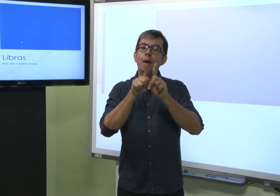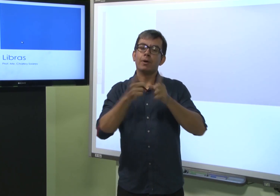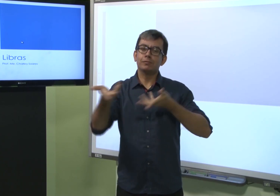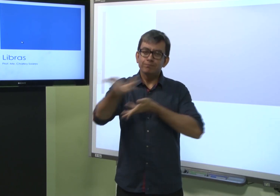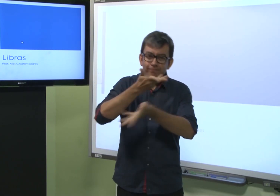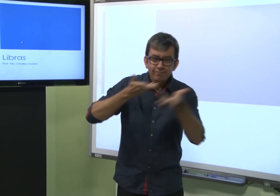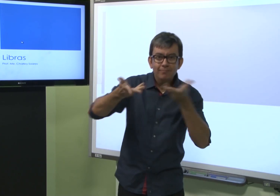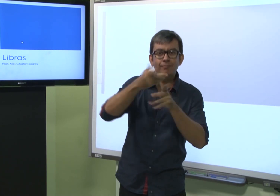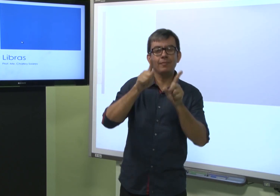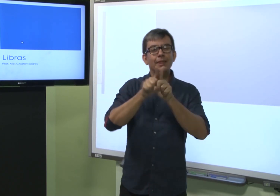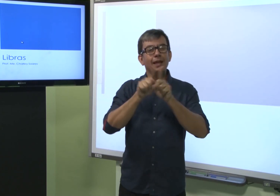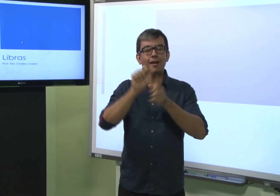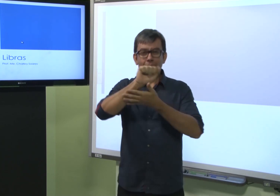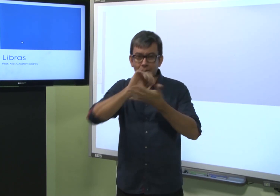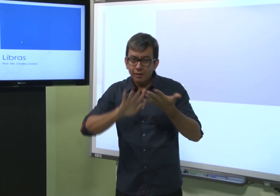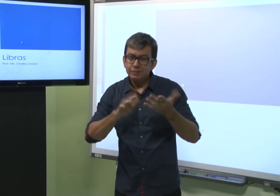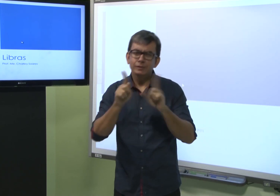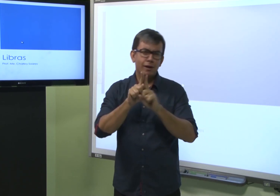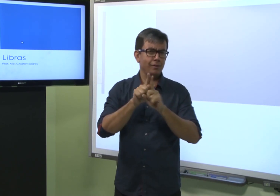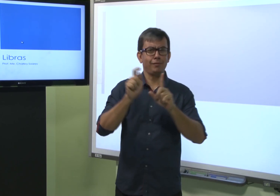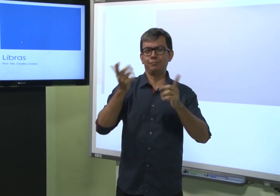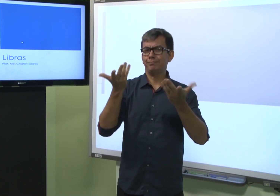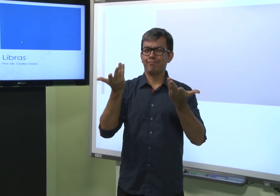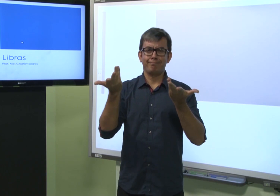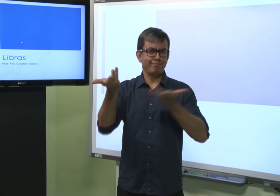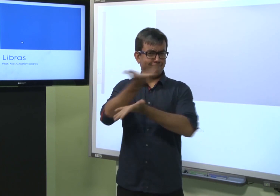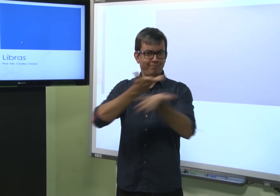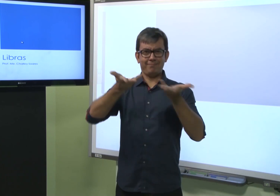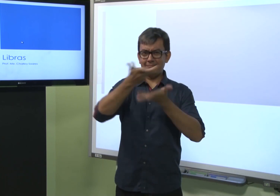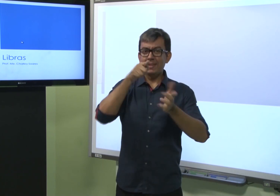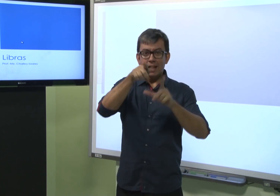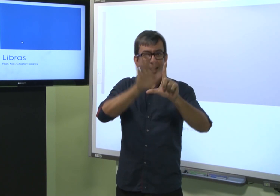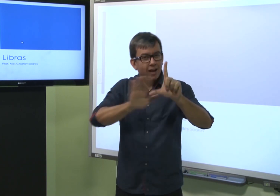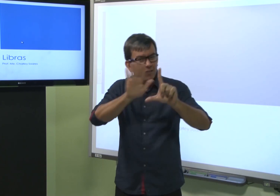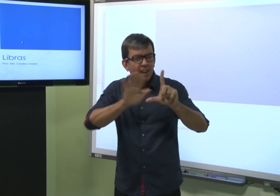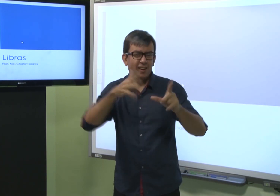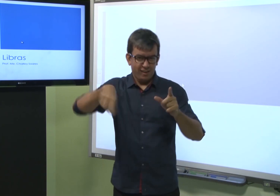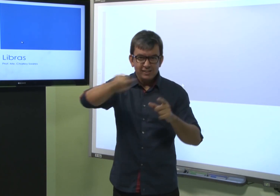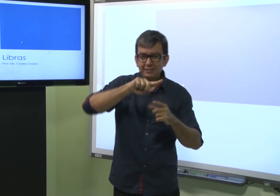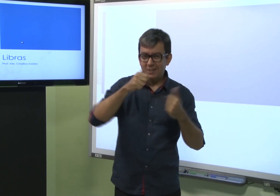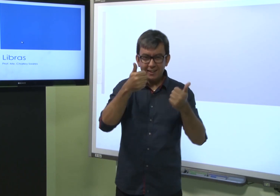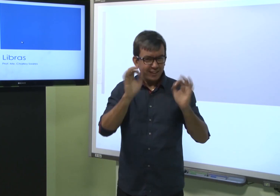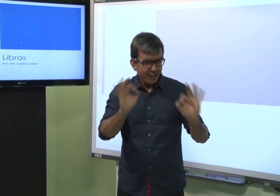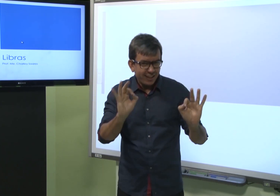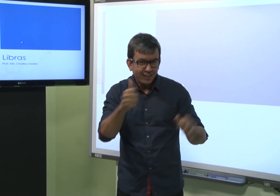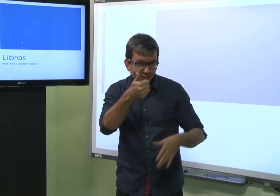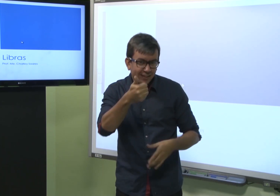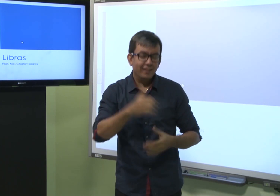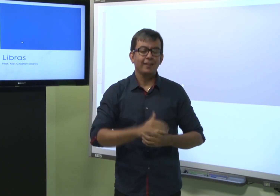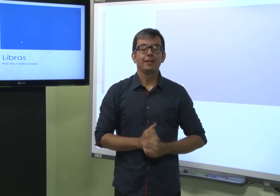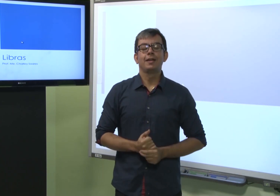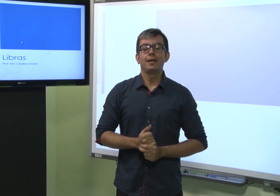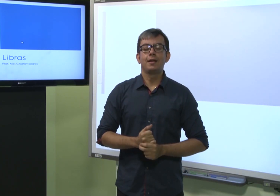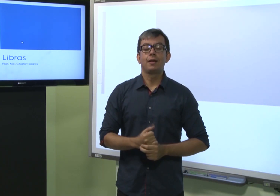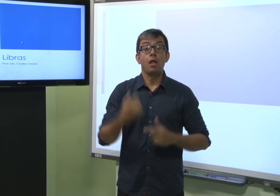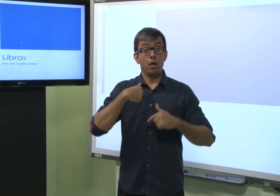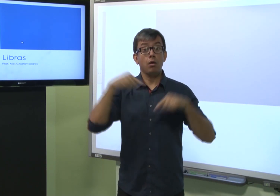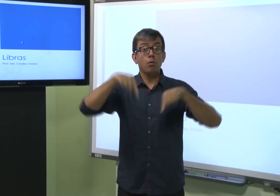vocês gostaram, nós interagimos, fizemos atividades, tivemos as nossas videoaulas,